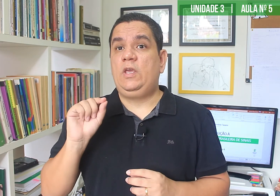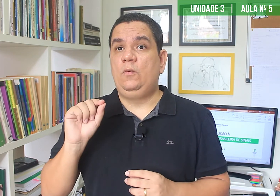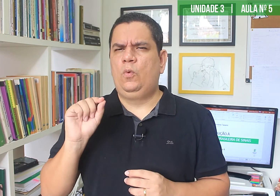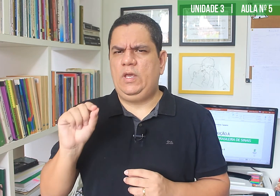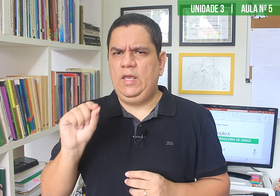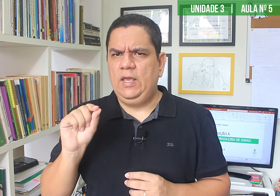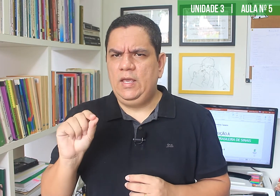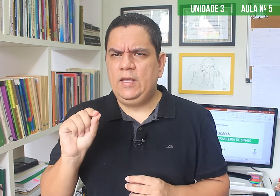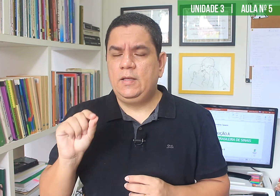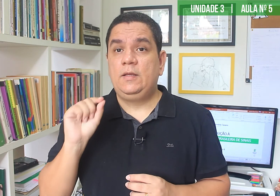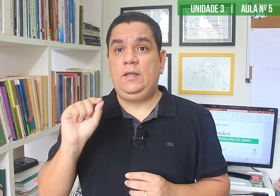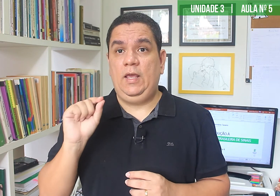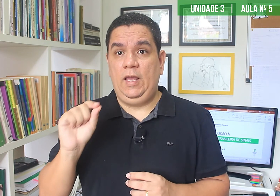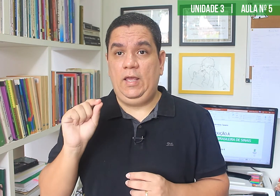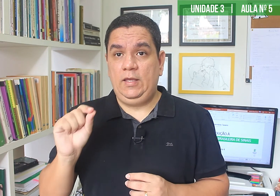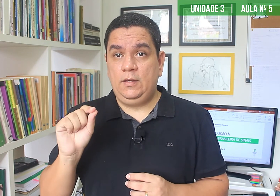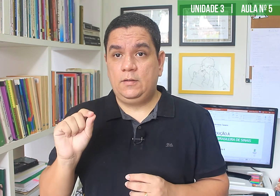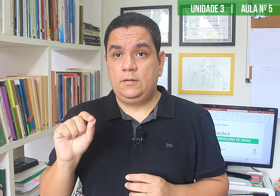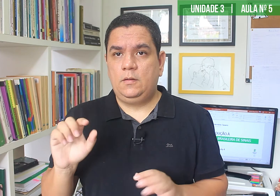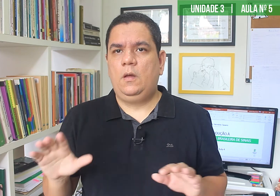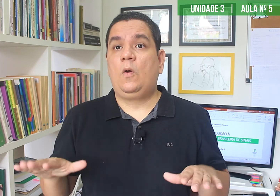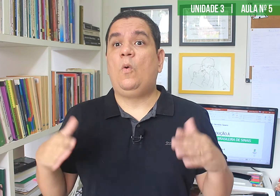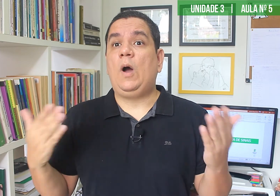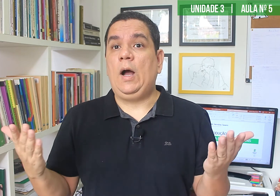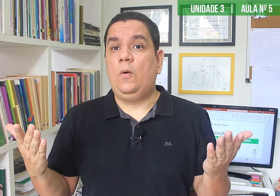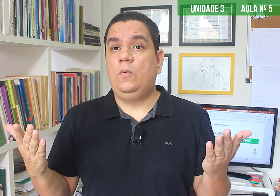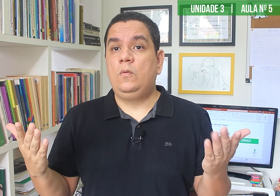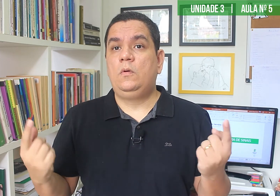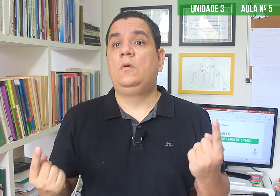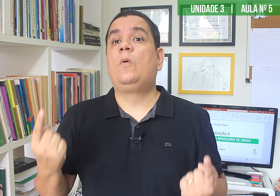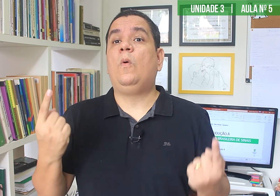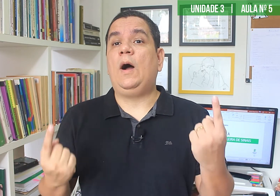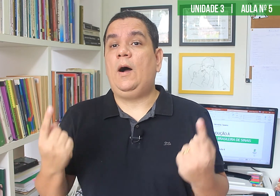o que, quem, qual,